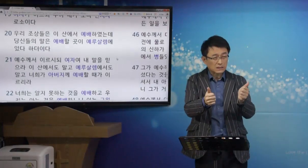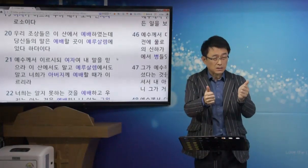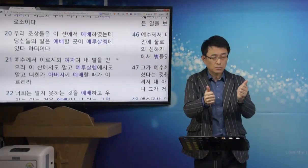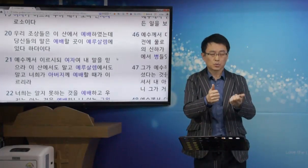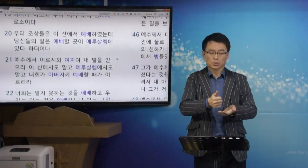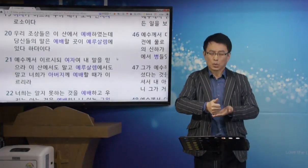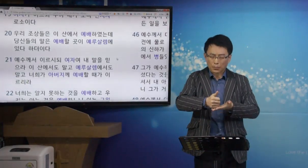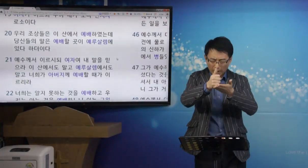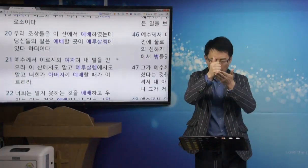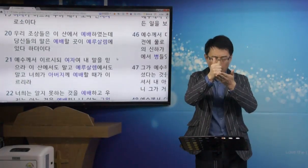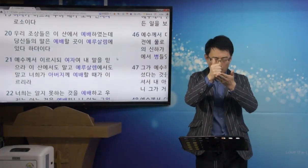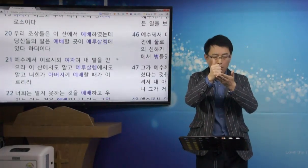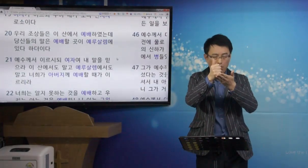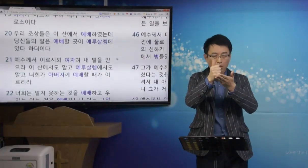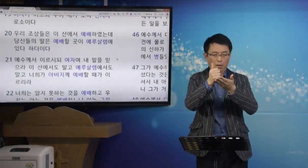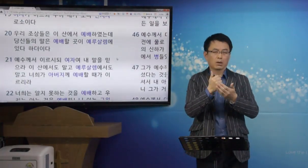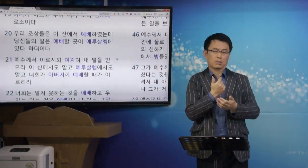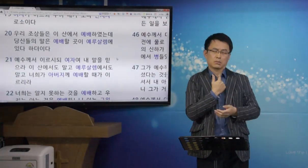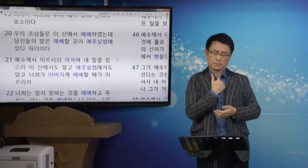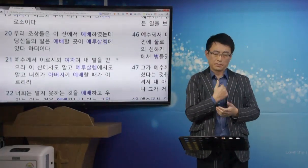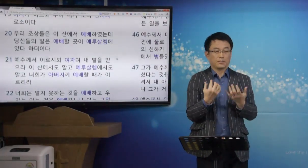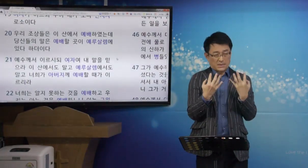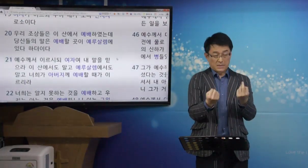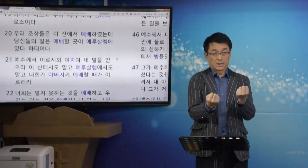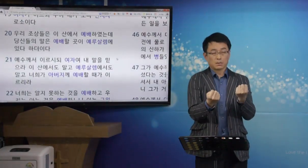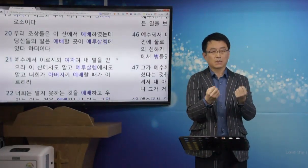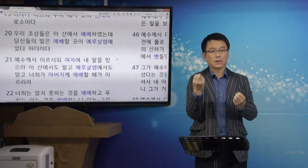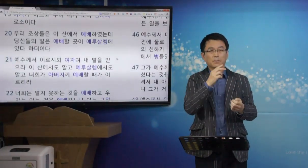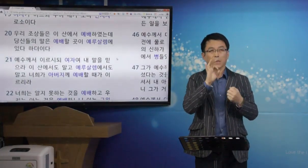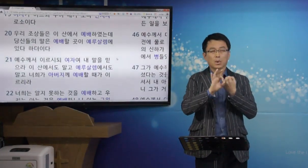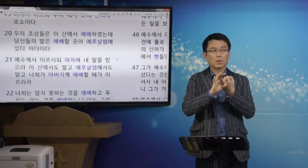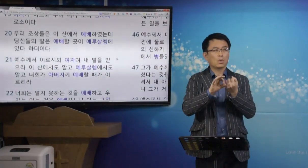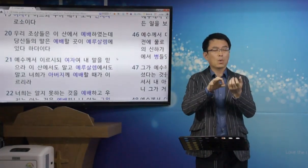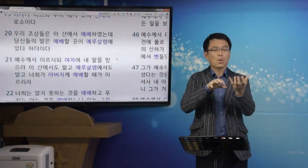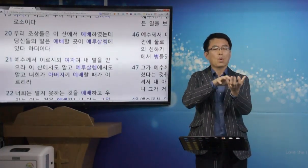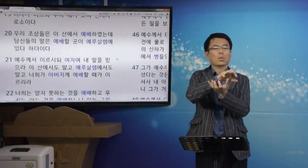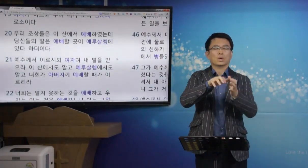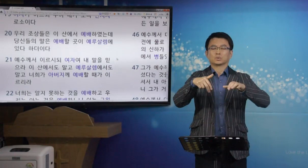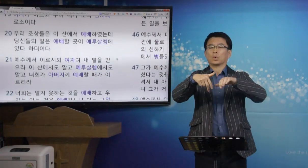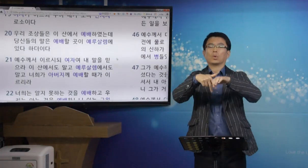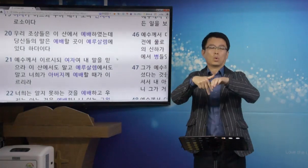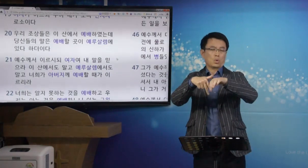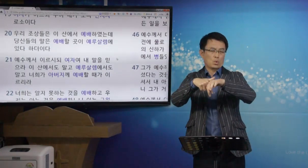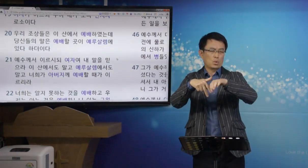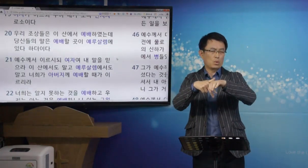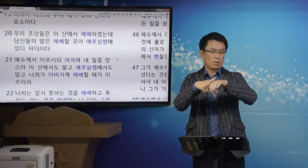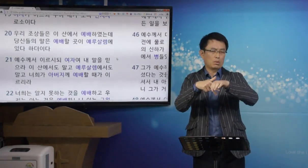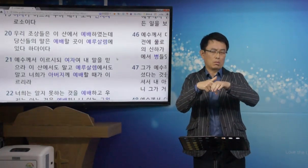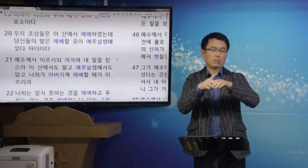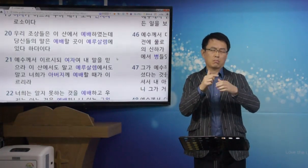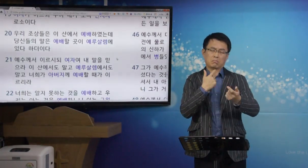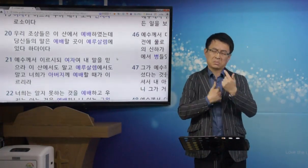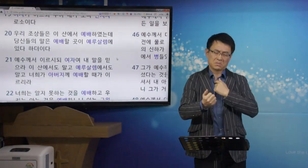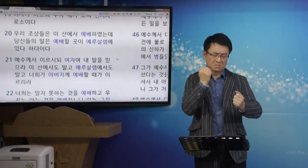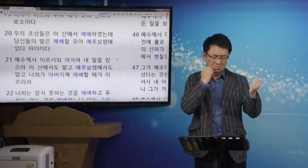다른 이방신을 섬기는 그런 삶을 살았고 혼혈